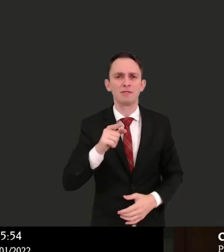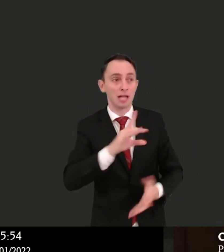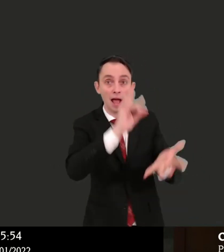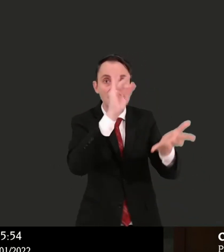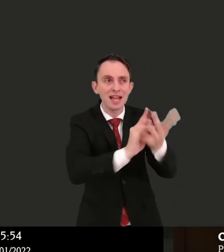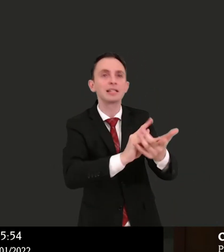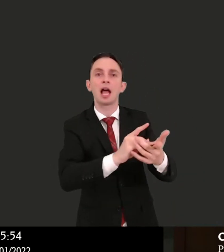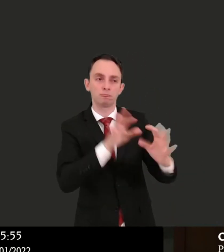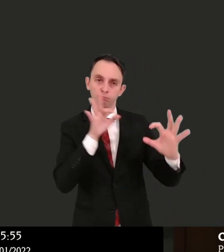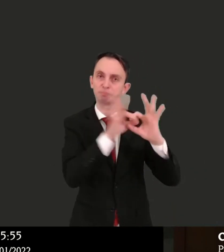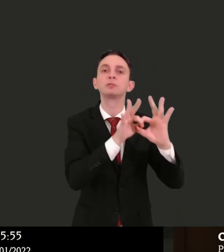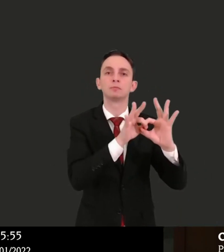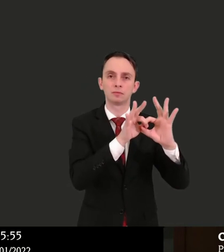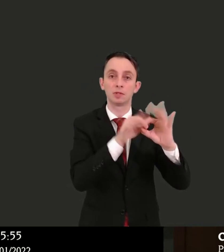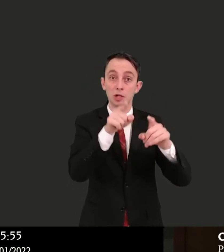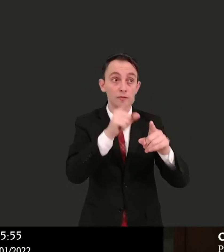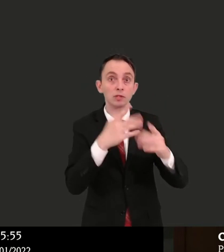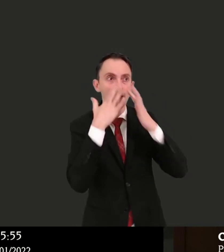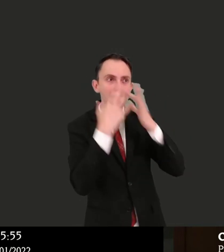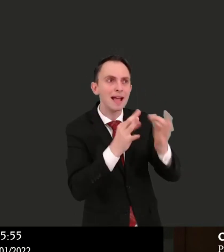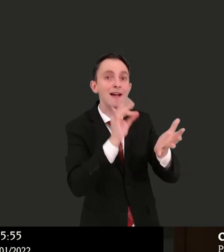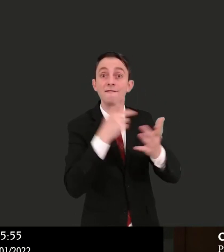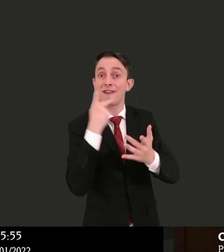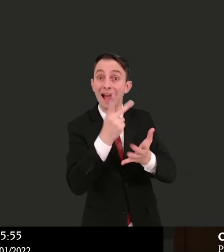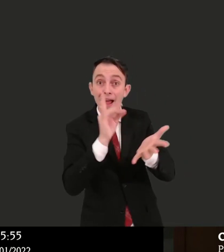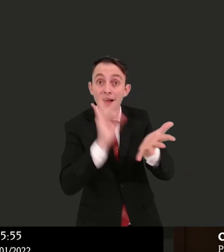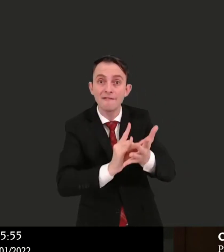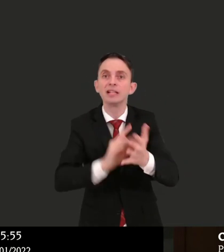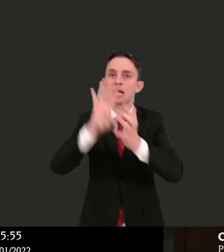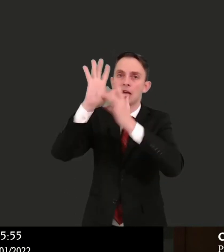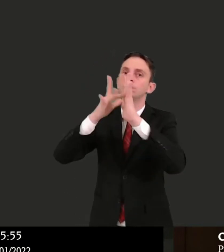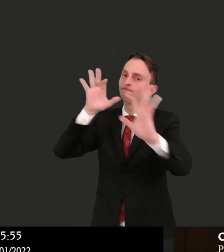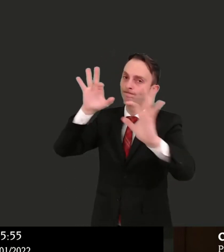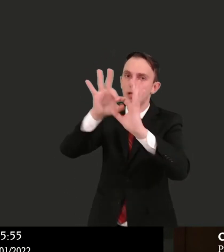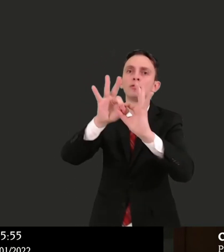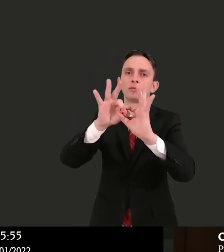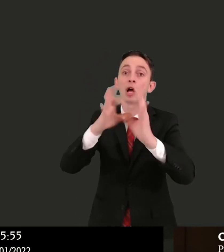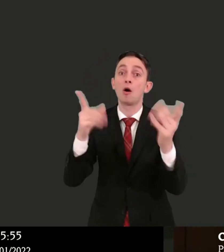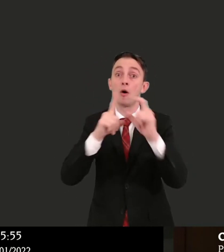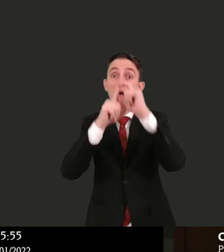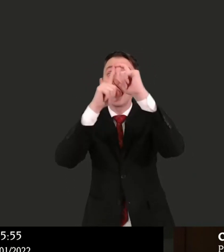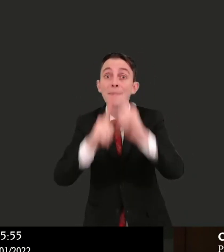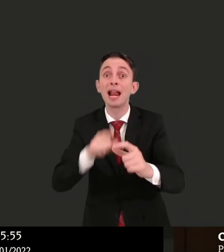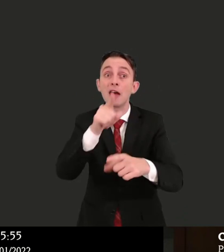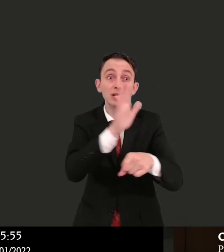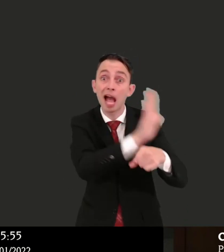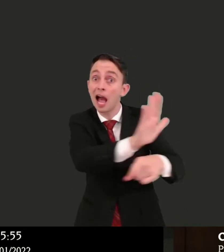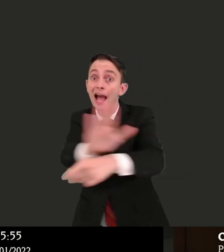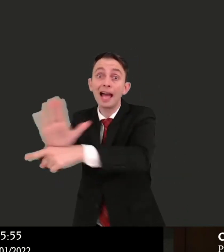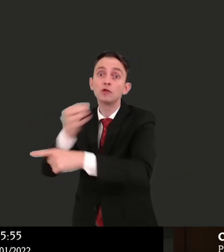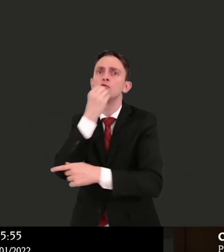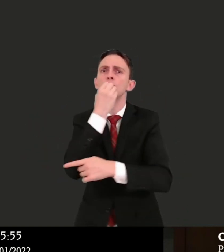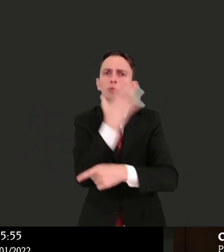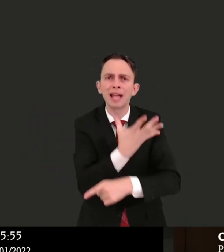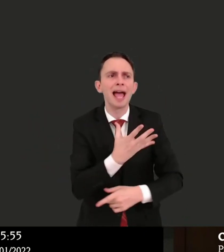defende no último dia. Glórias ao Senhor. A palavra do Senhor é essa: faça o bem, e o bem vai trabalhar a teu